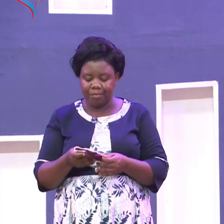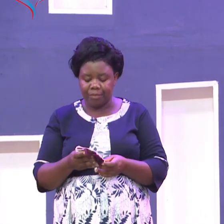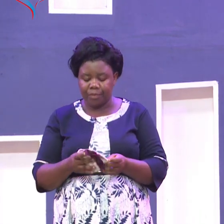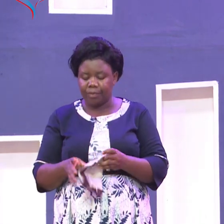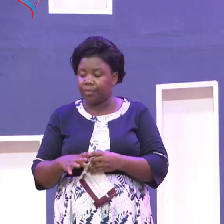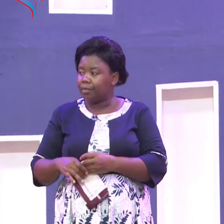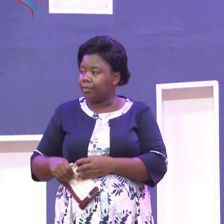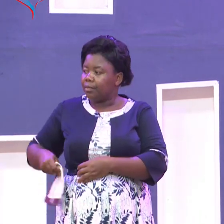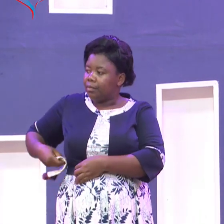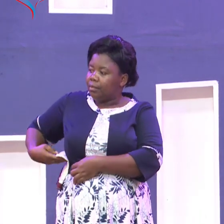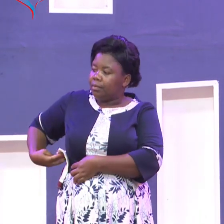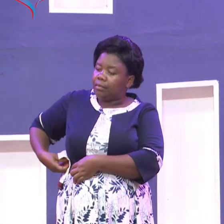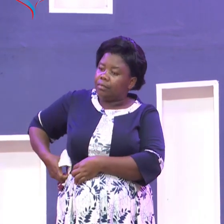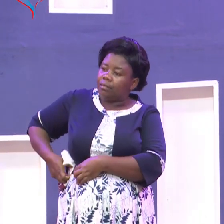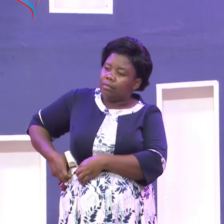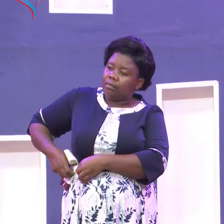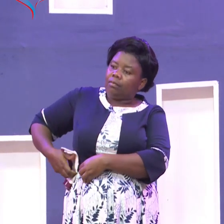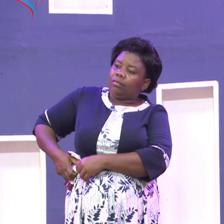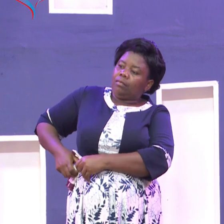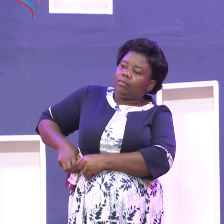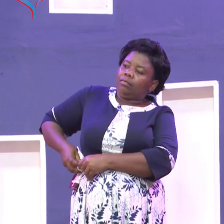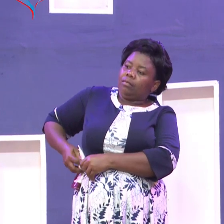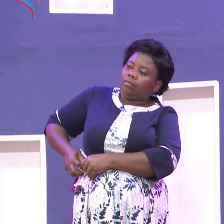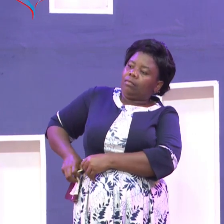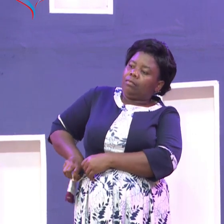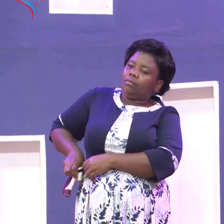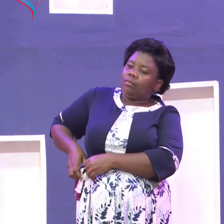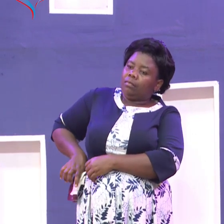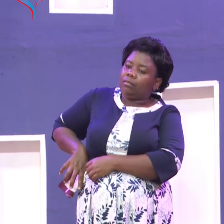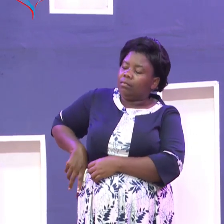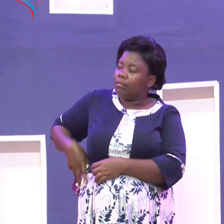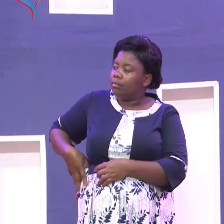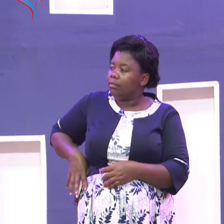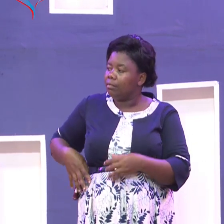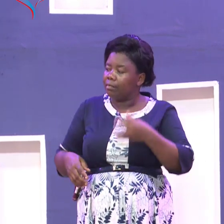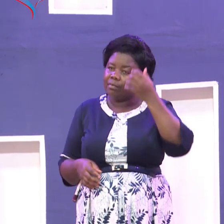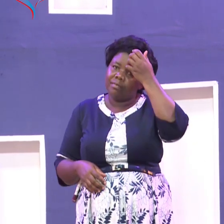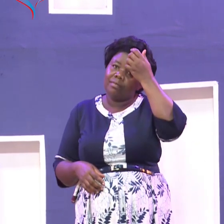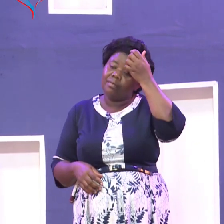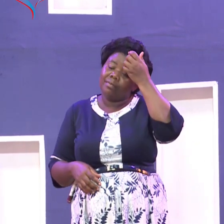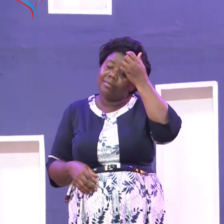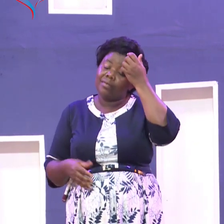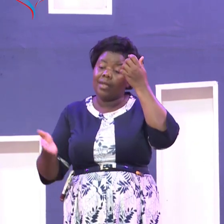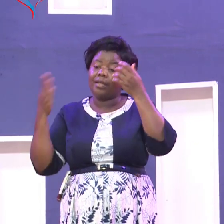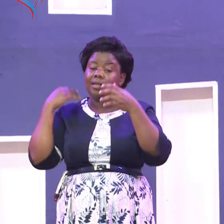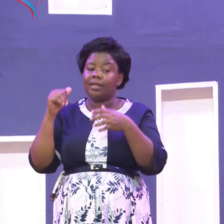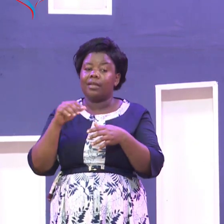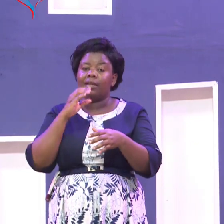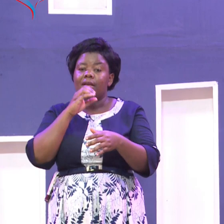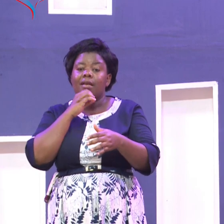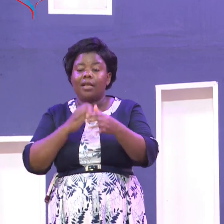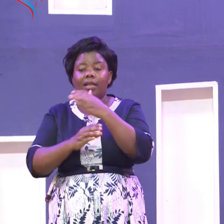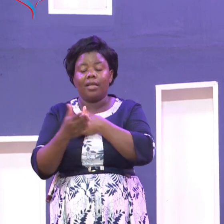abedda tulaba Kaini mu kuwaayo yajja n'ebitali bya